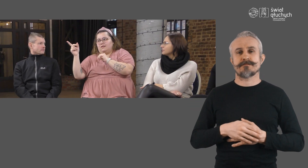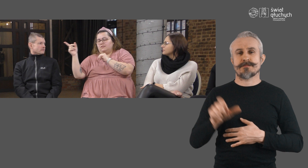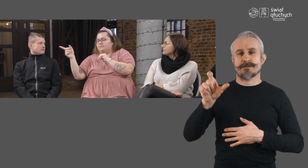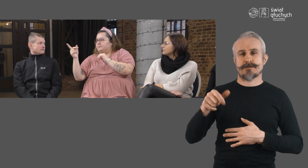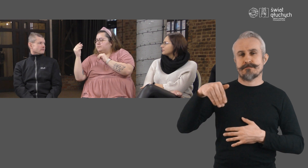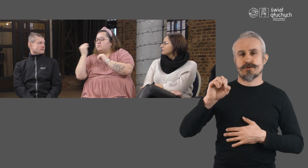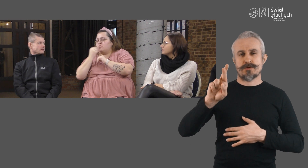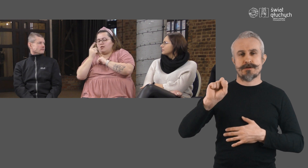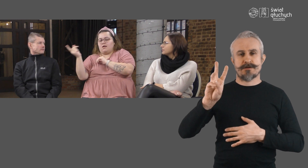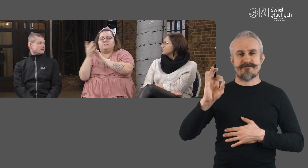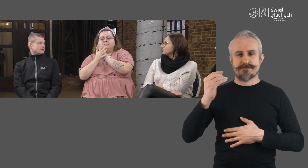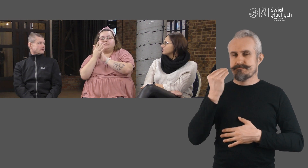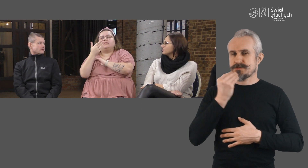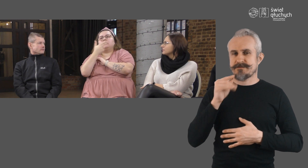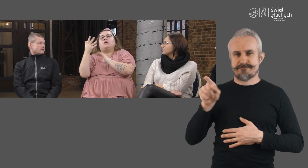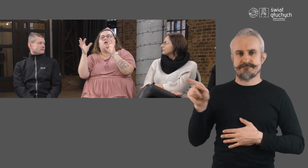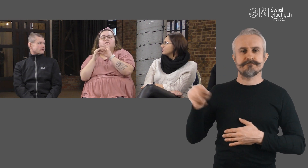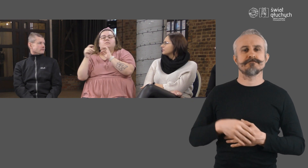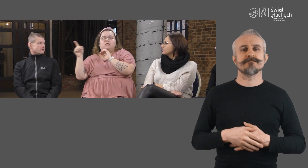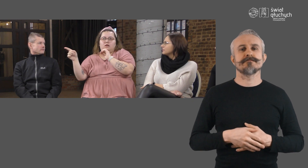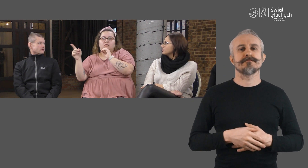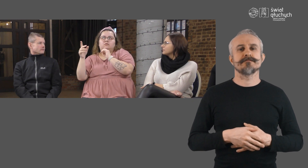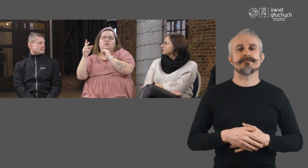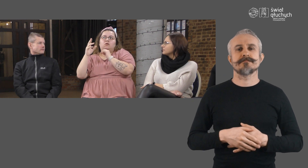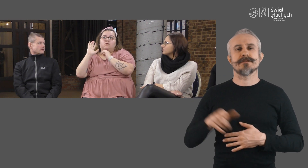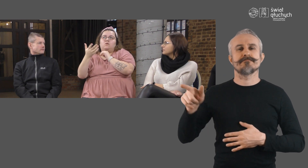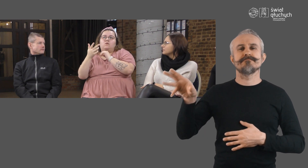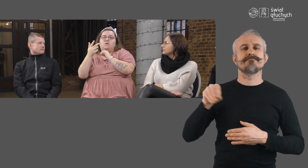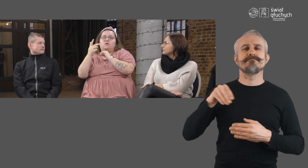chciałam dodać do tego, co mówił Morawski.